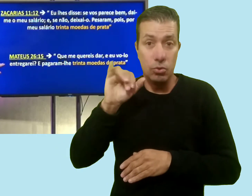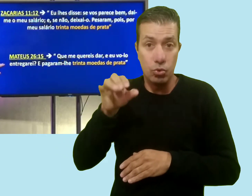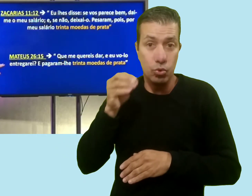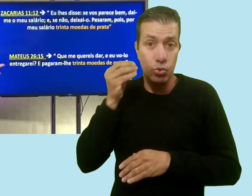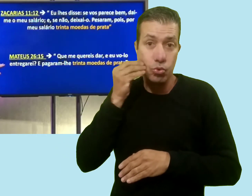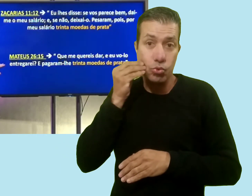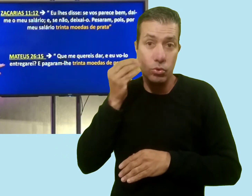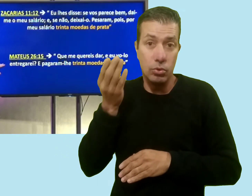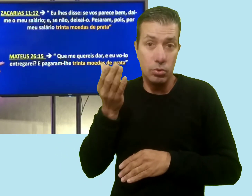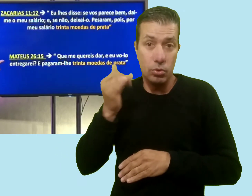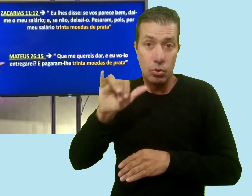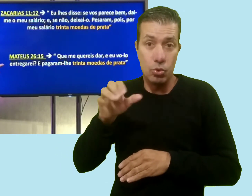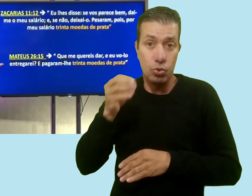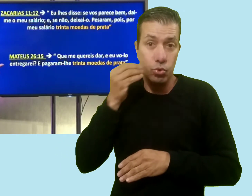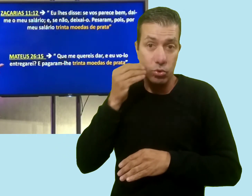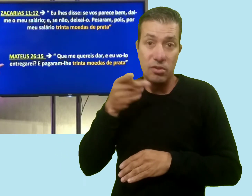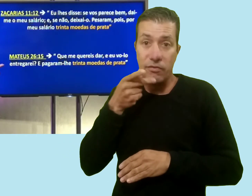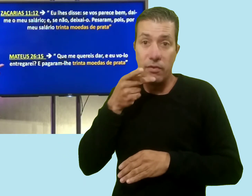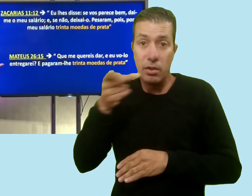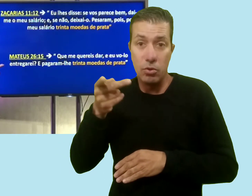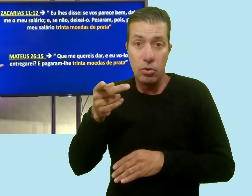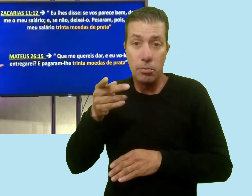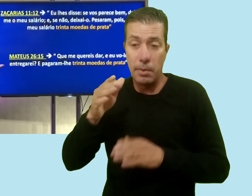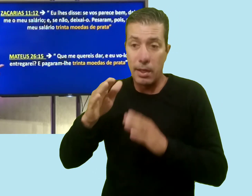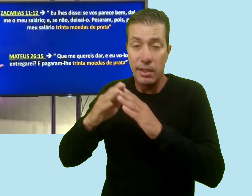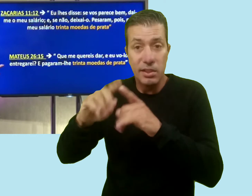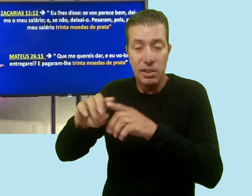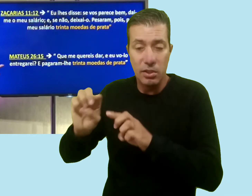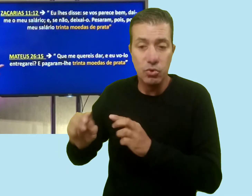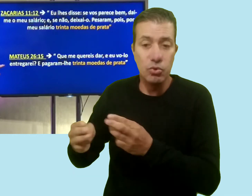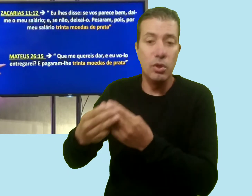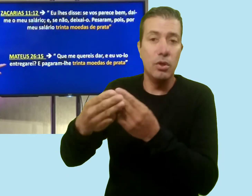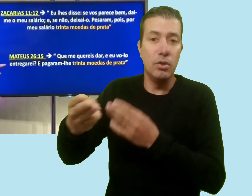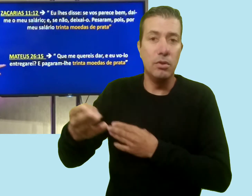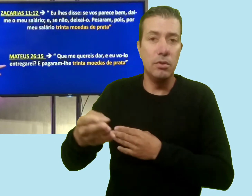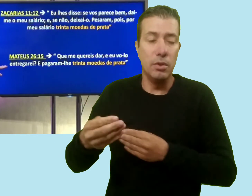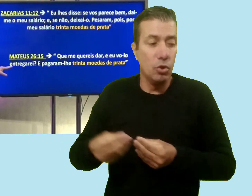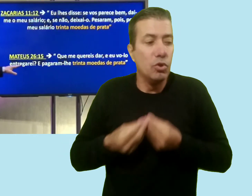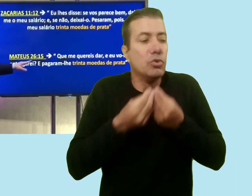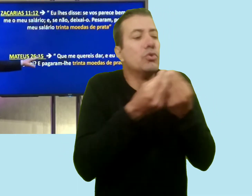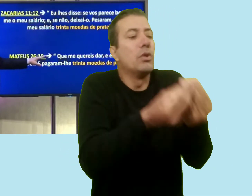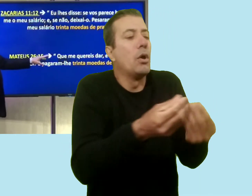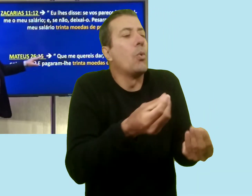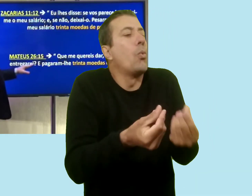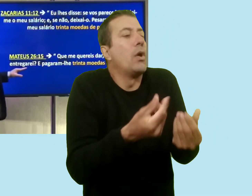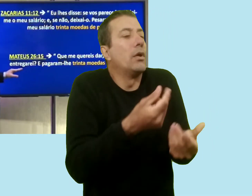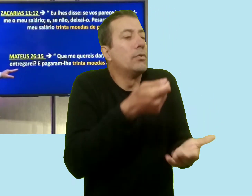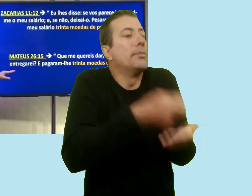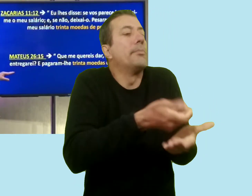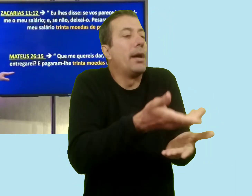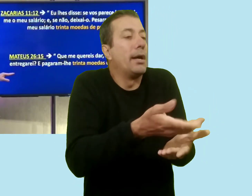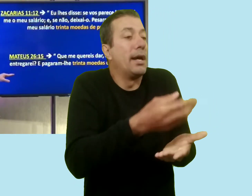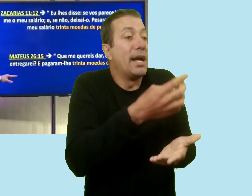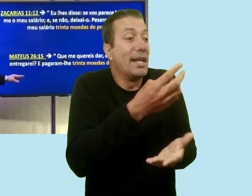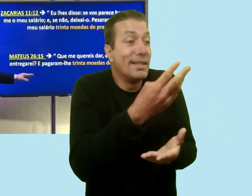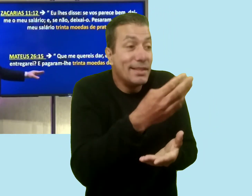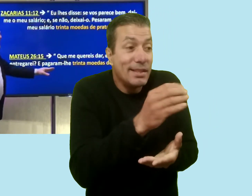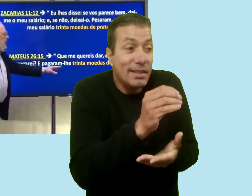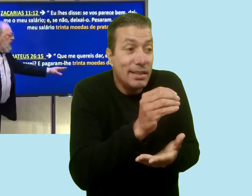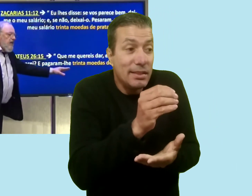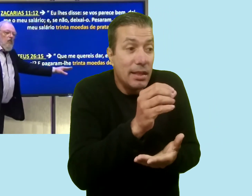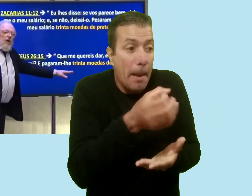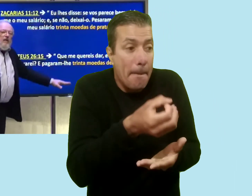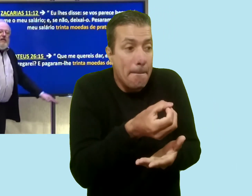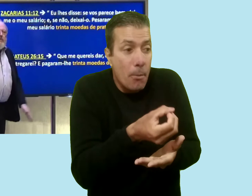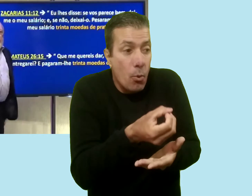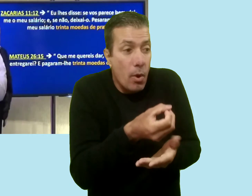Judas, perguntando lá para a liderança da igreja judaica. Eu entrego ele, quanto vocês me pagam?